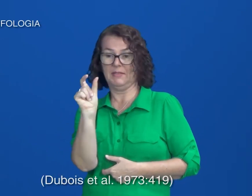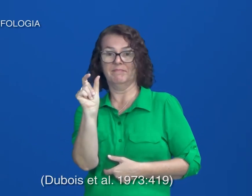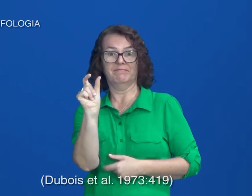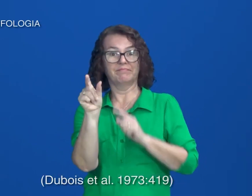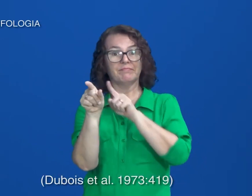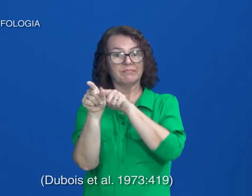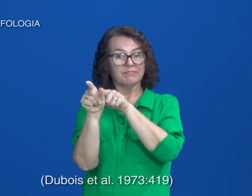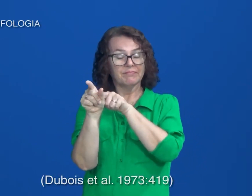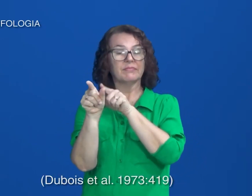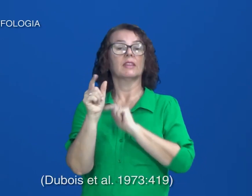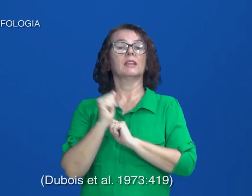Morfema